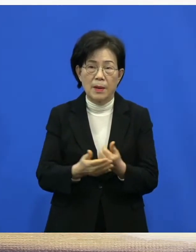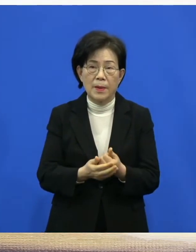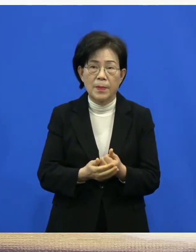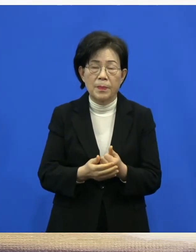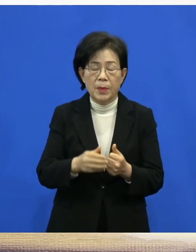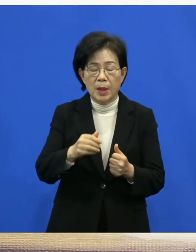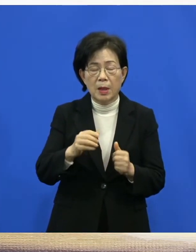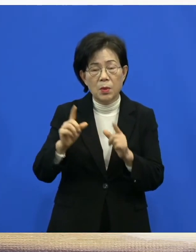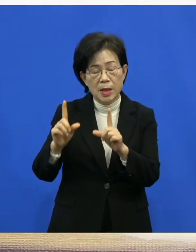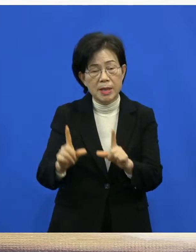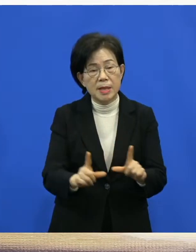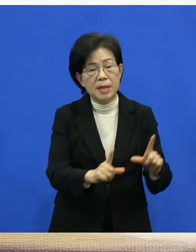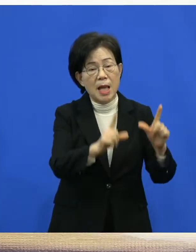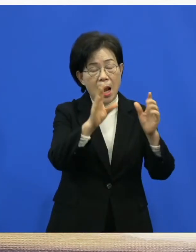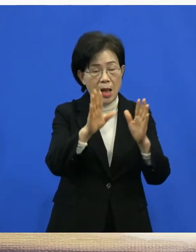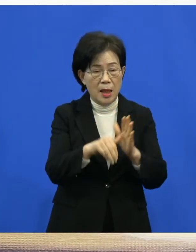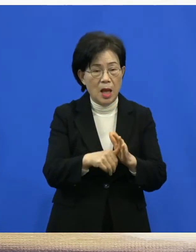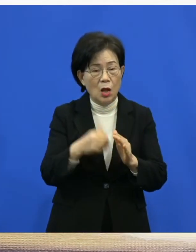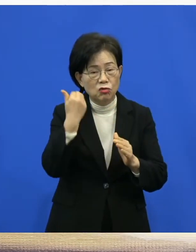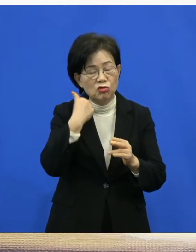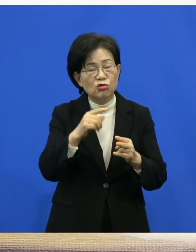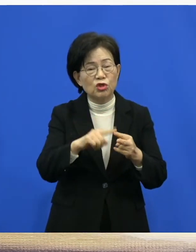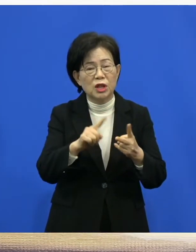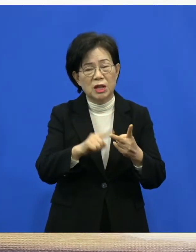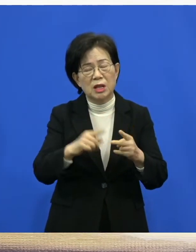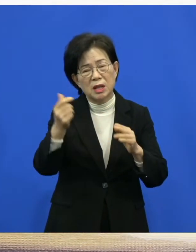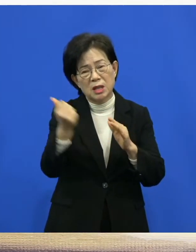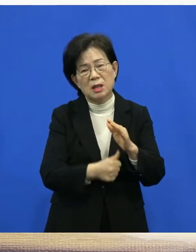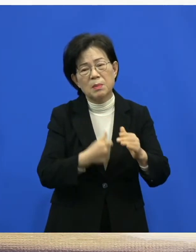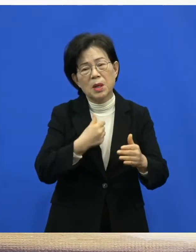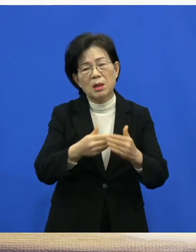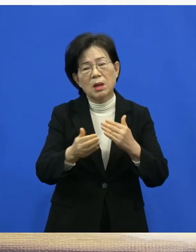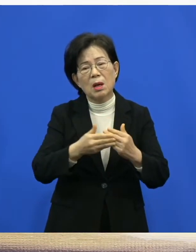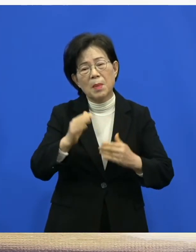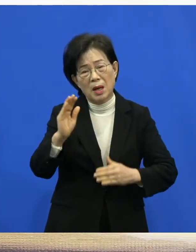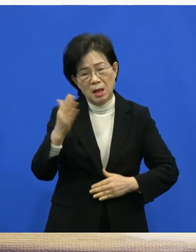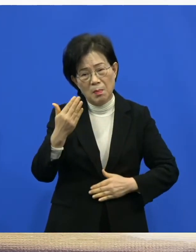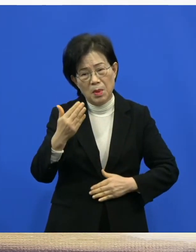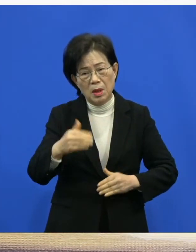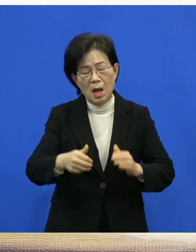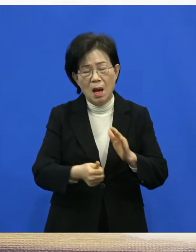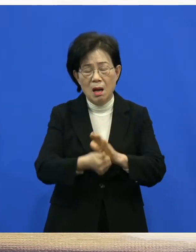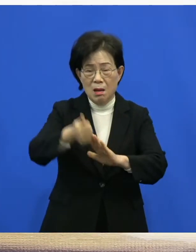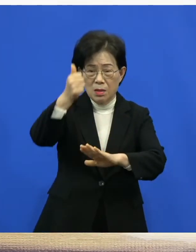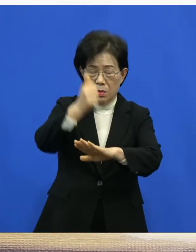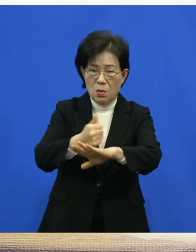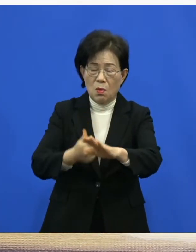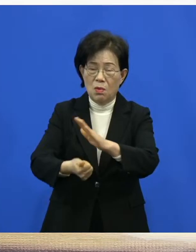근데 인생을 살다 보면 누구나 이 내려가는 길을 경험하게 되어 있어요. 올라가기만 하다가